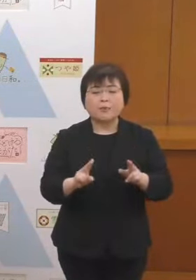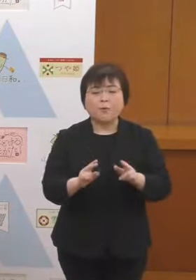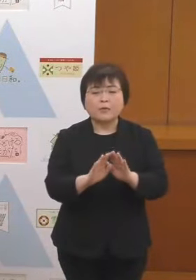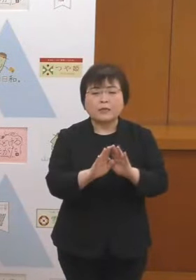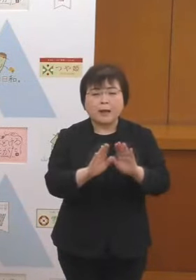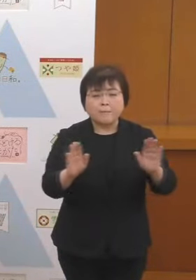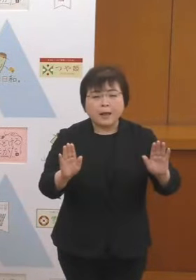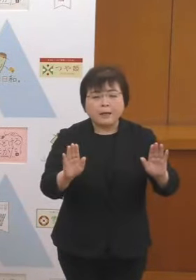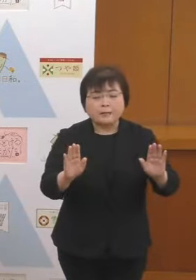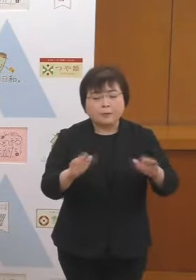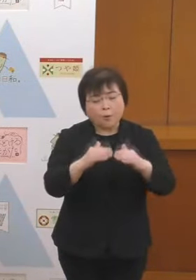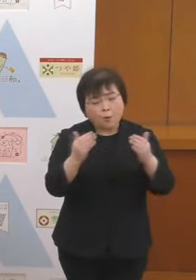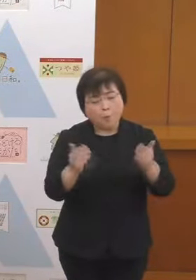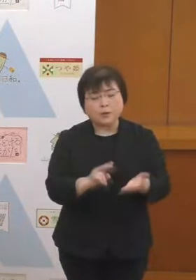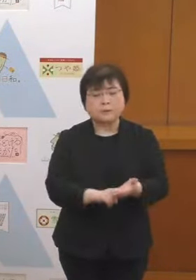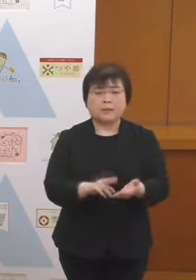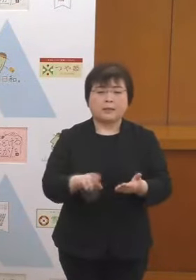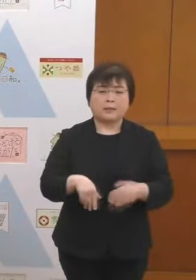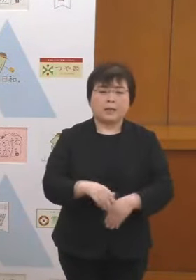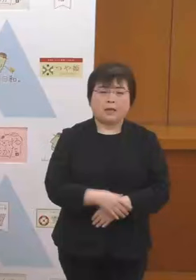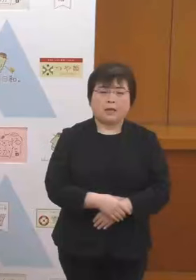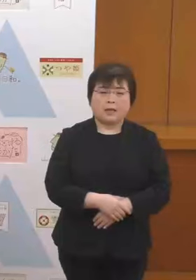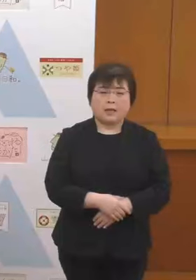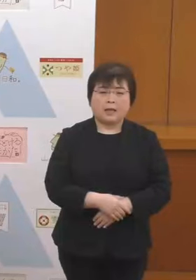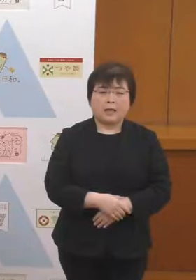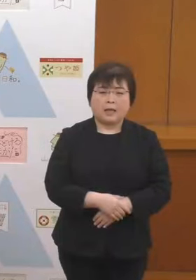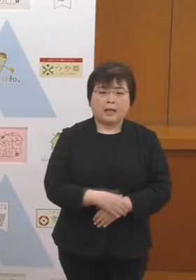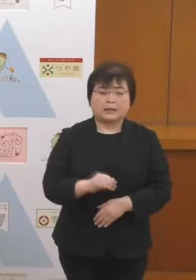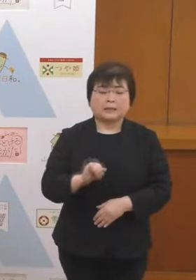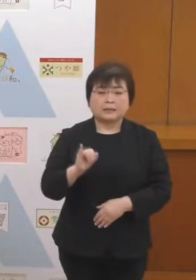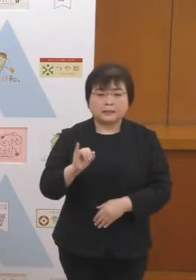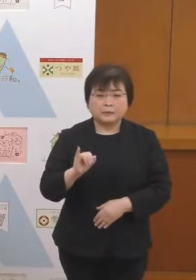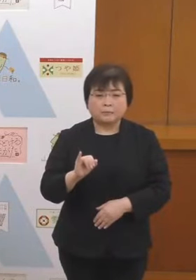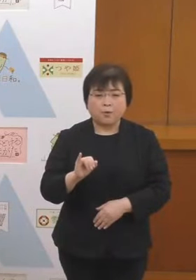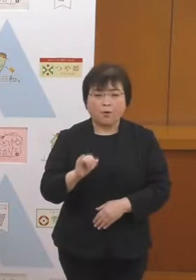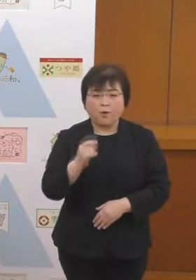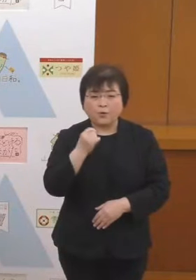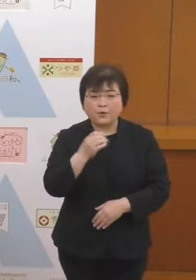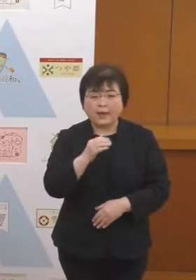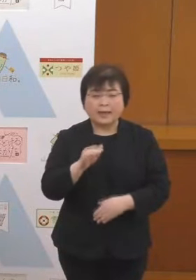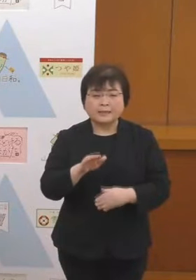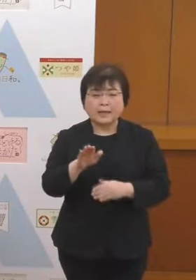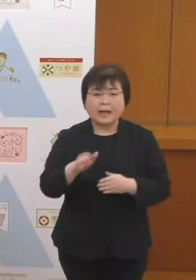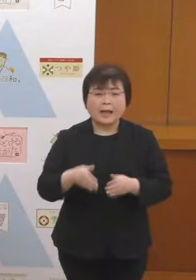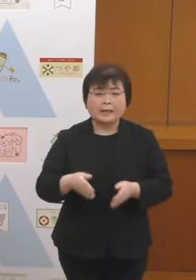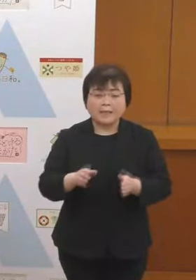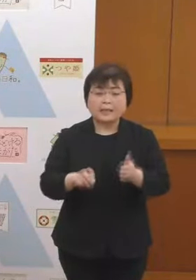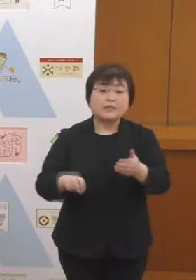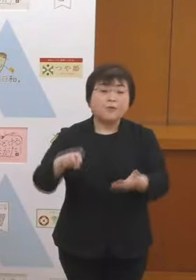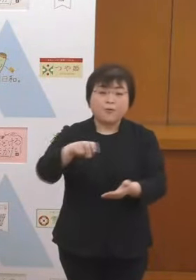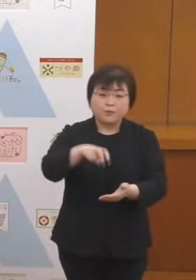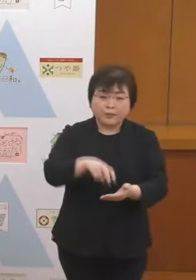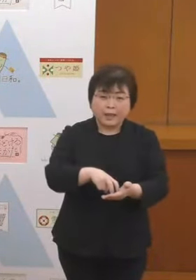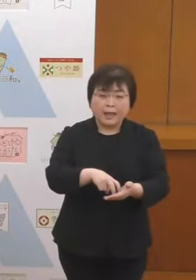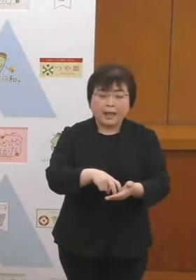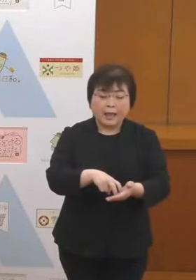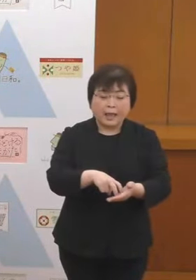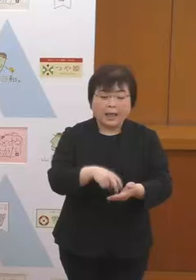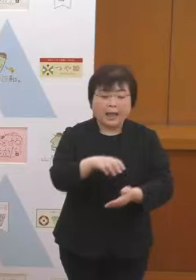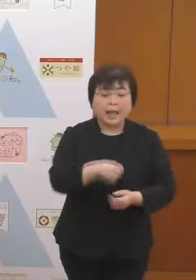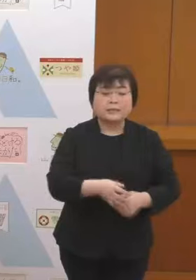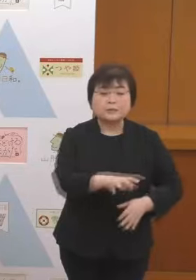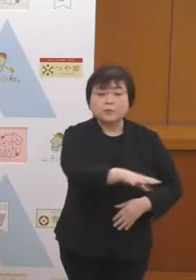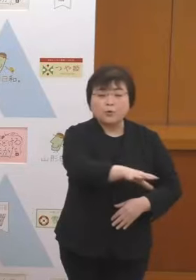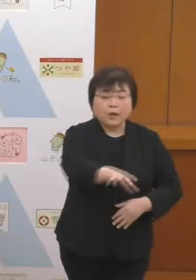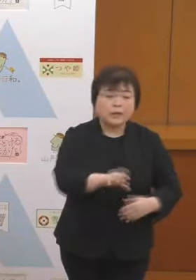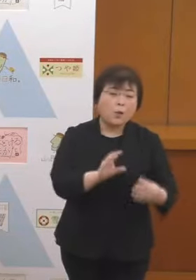キックオフイベントがありましたえっと知事も実際に米坂さんにご乗車されてえ地元の方など